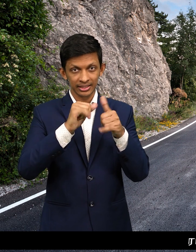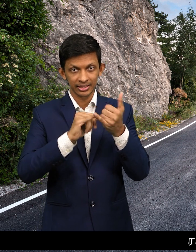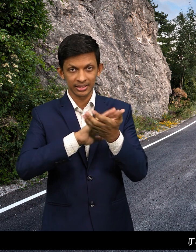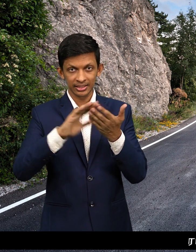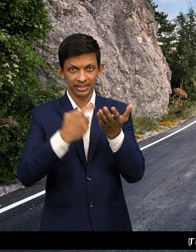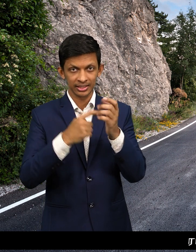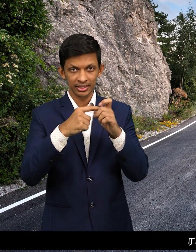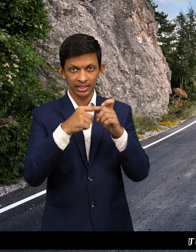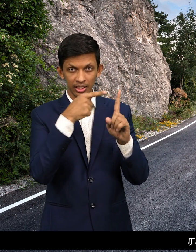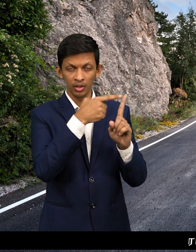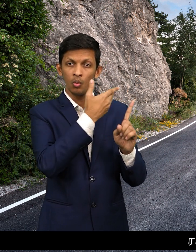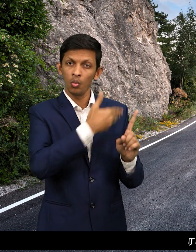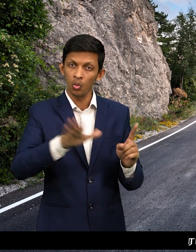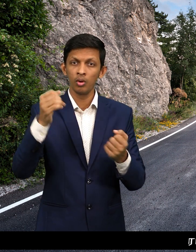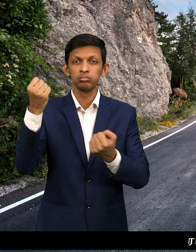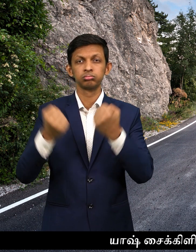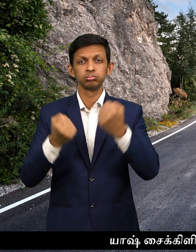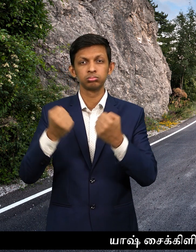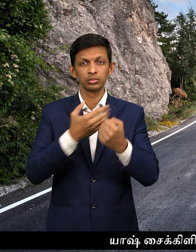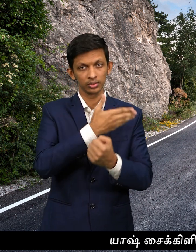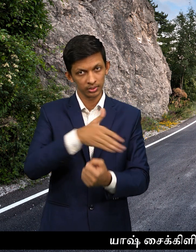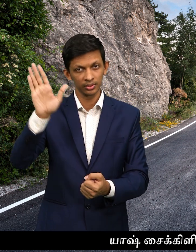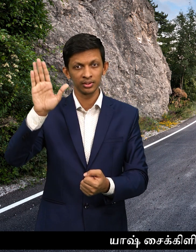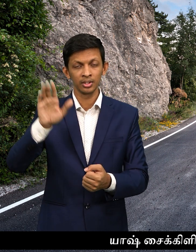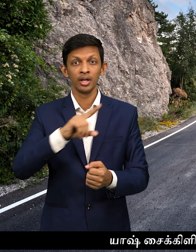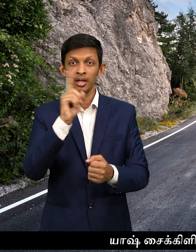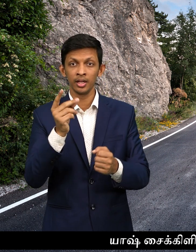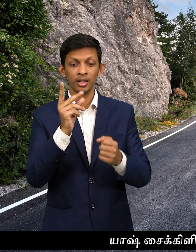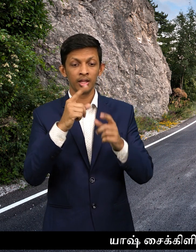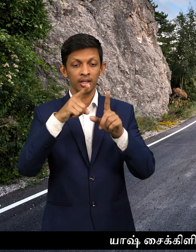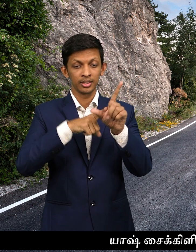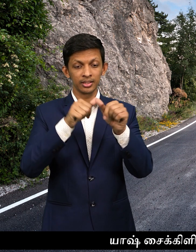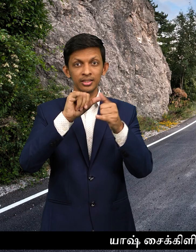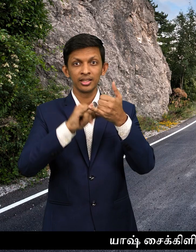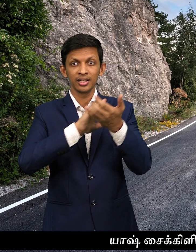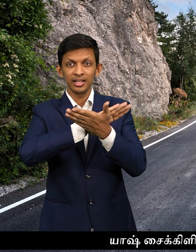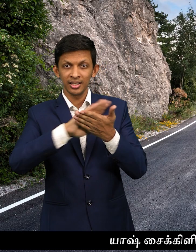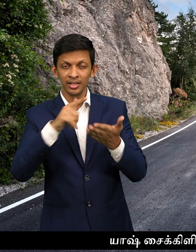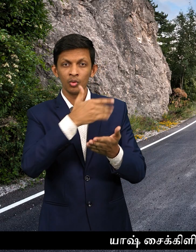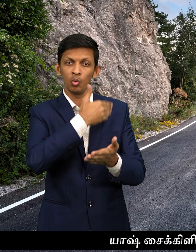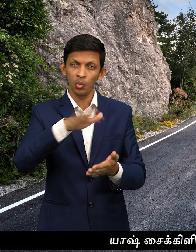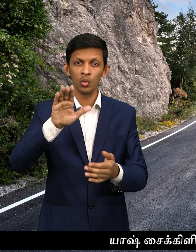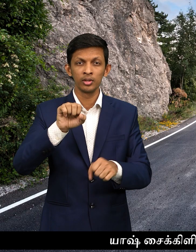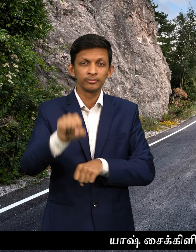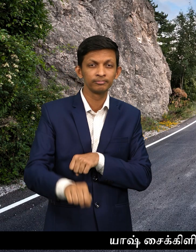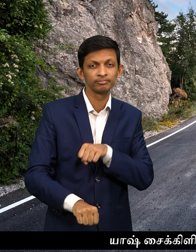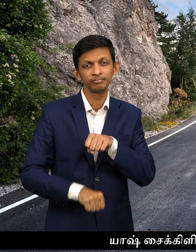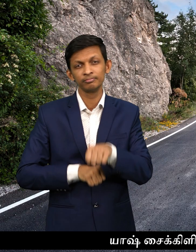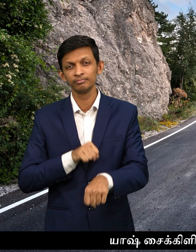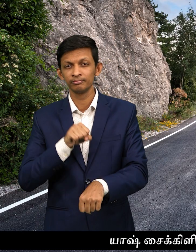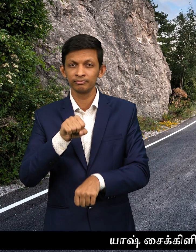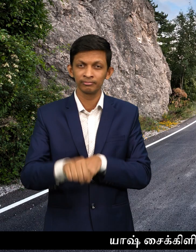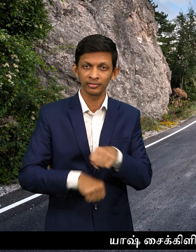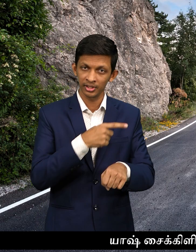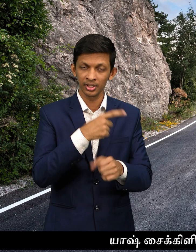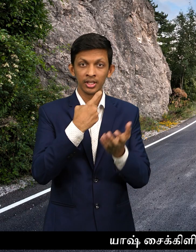ராஜஸ்ரீ காரில் சென்றார். யாஷ் சைக்கிளில் சென்றார். ரஞ்சித் நடந்து சென்றார்.